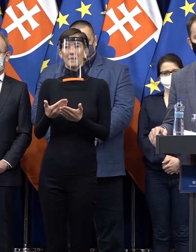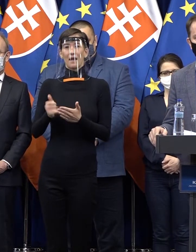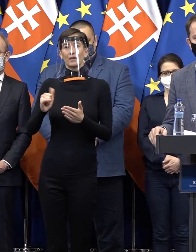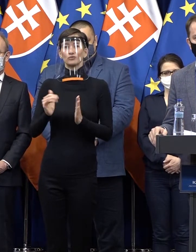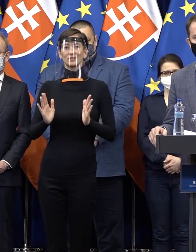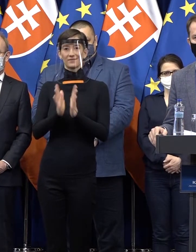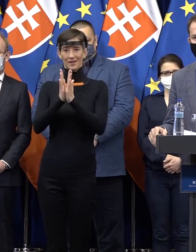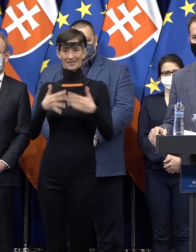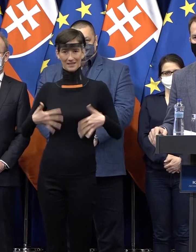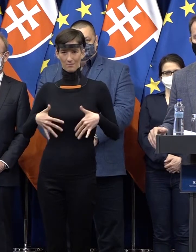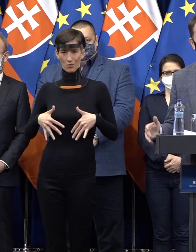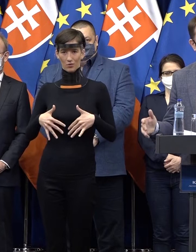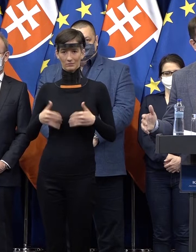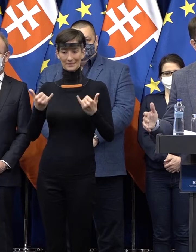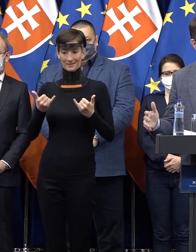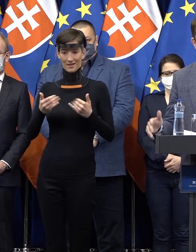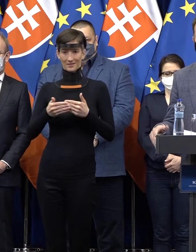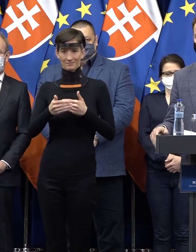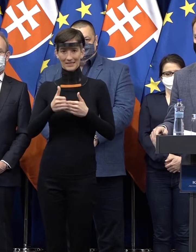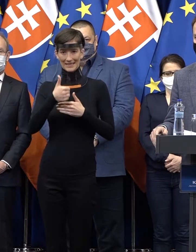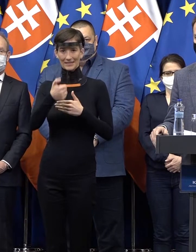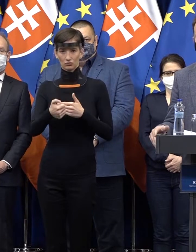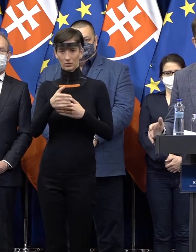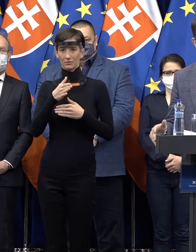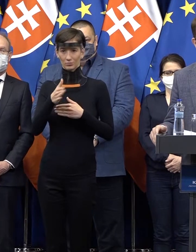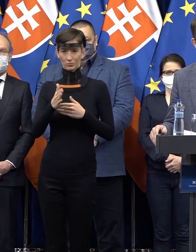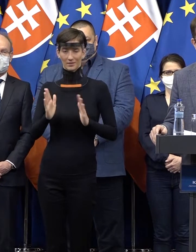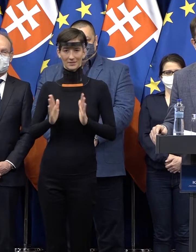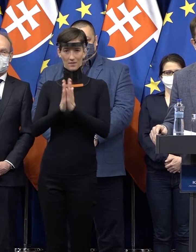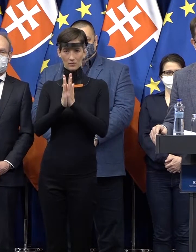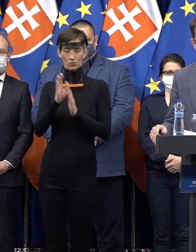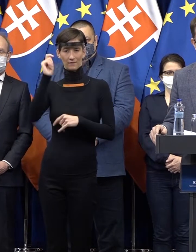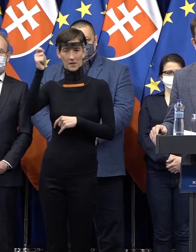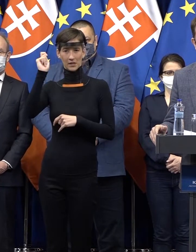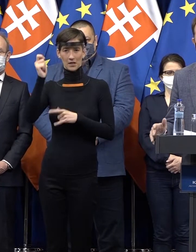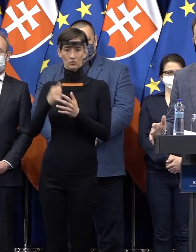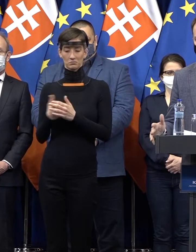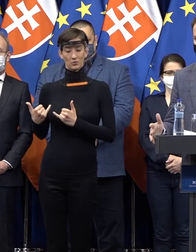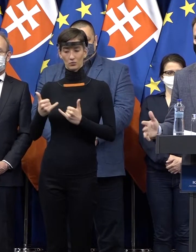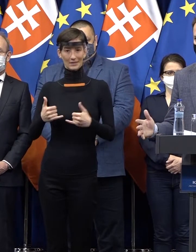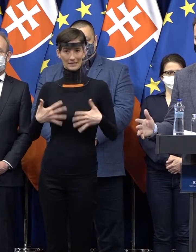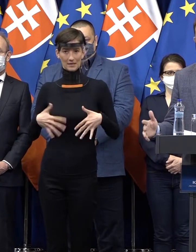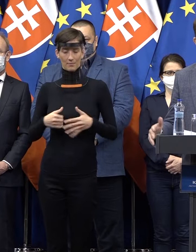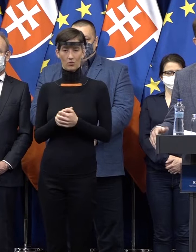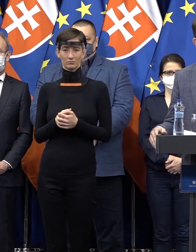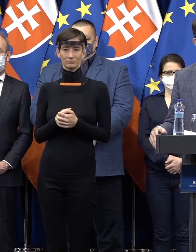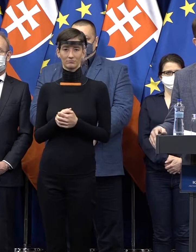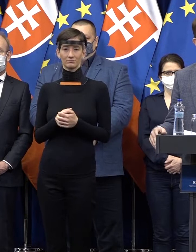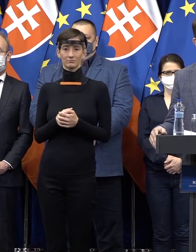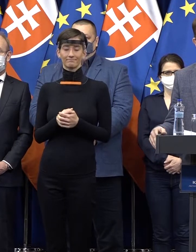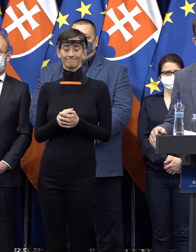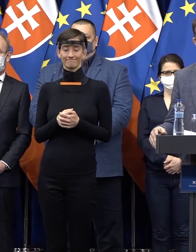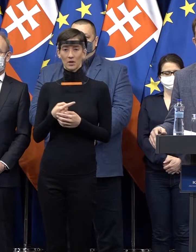mamu, alebo tetu, alebo inú rodinu. Bojíme sa, úprimne z tohto